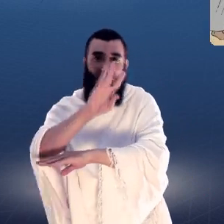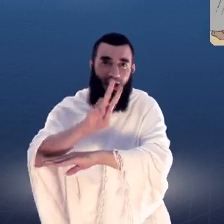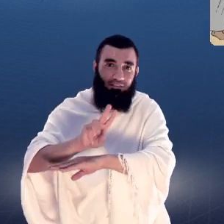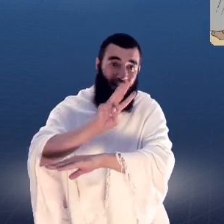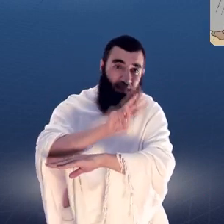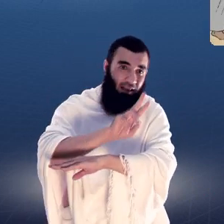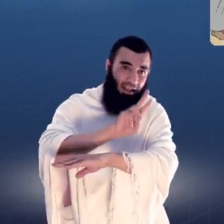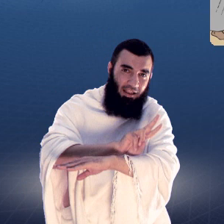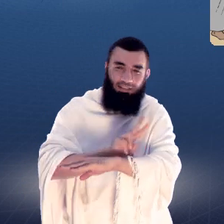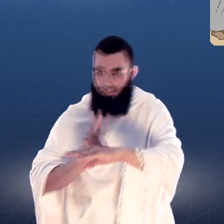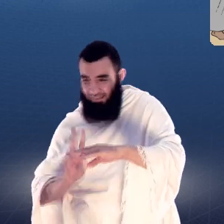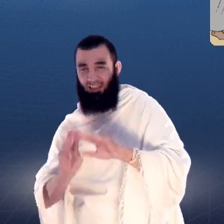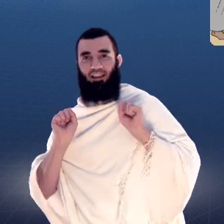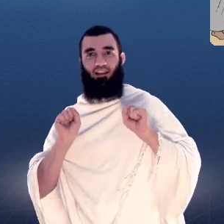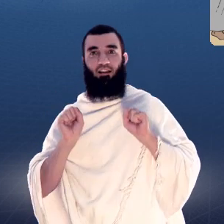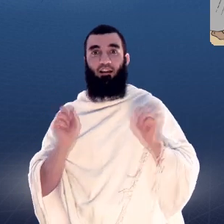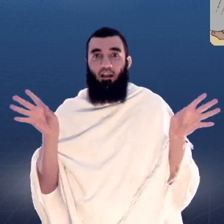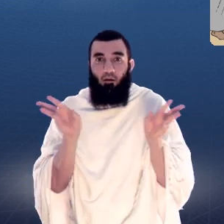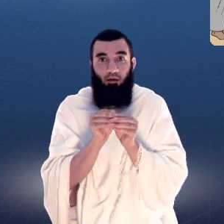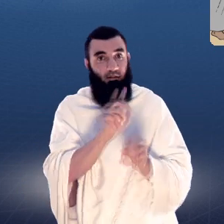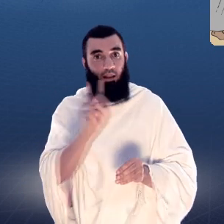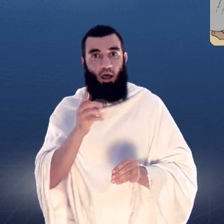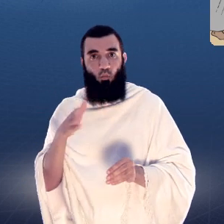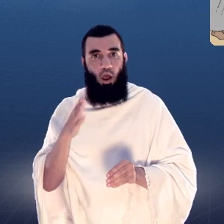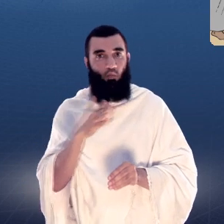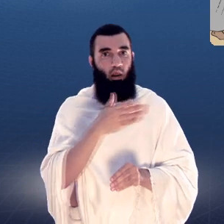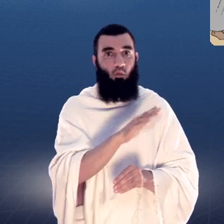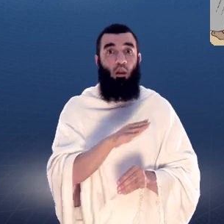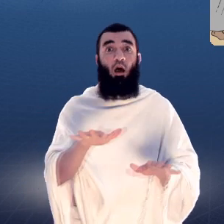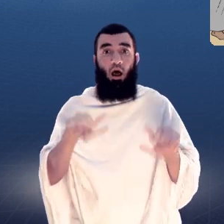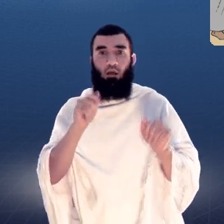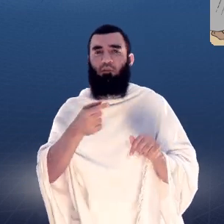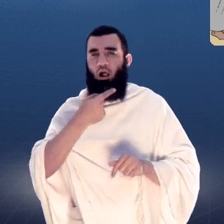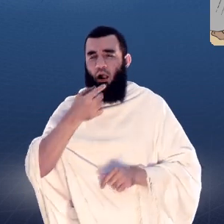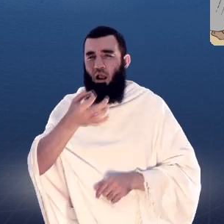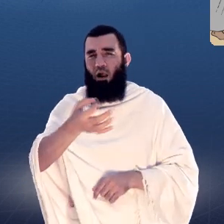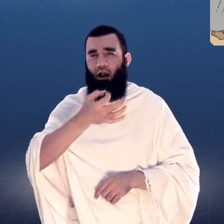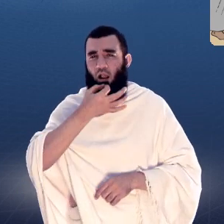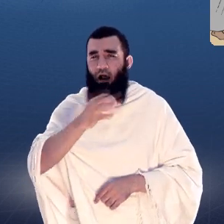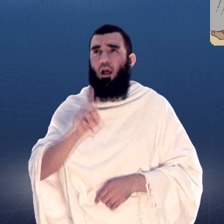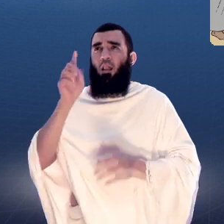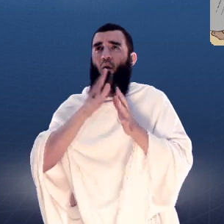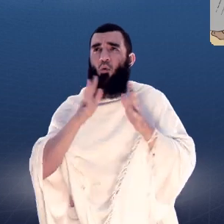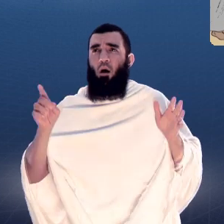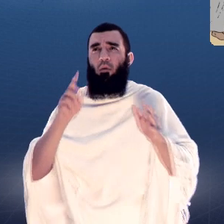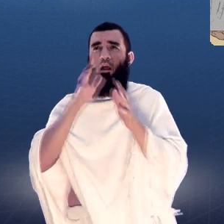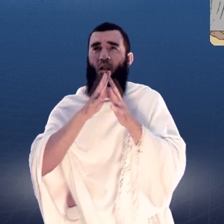قصرا بدون جمع واكثر من التلبيه وذكر الله تعالى